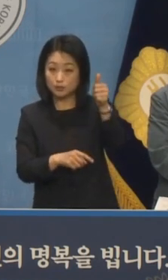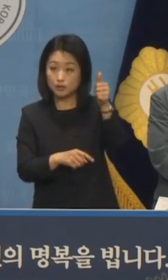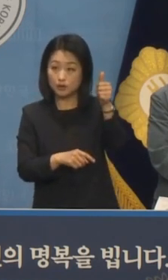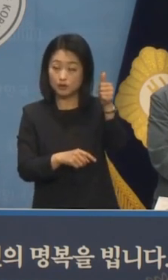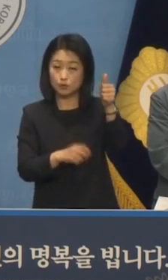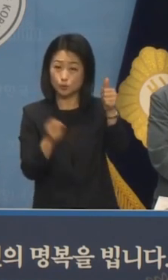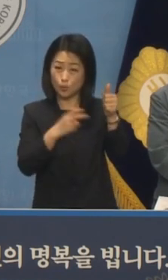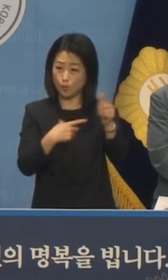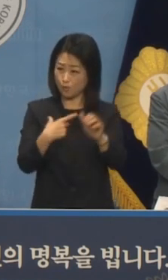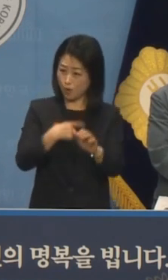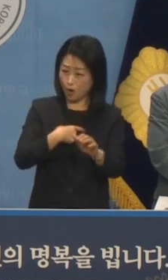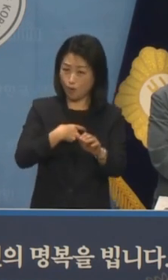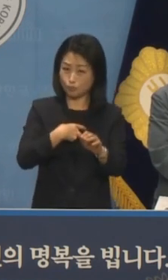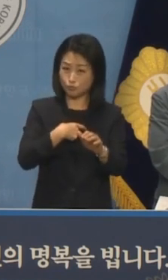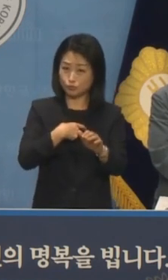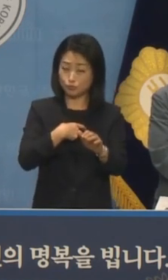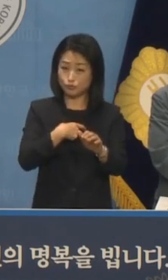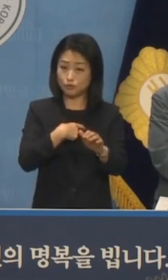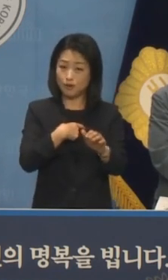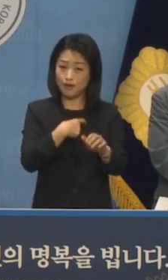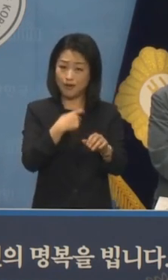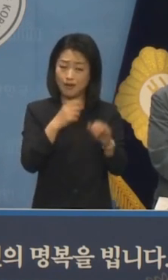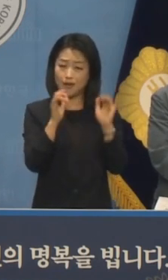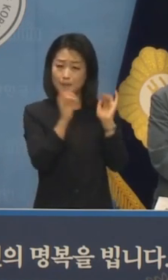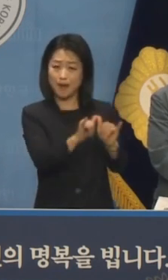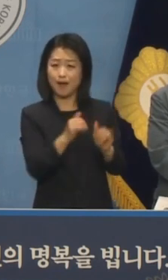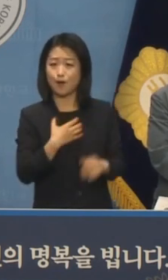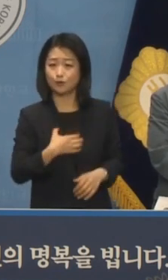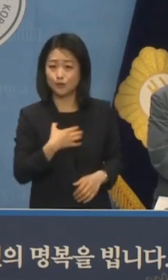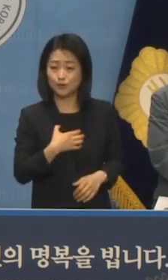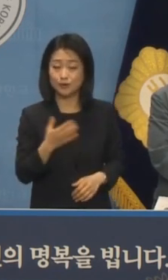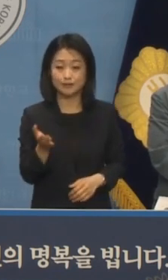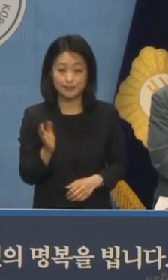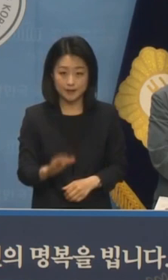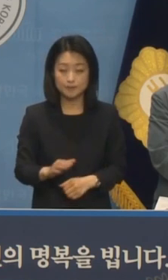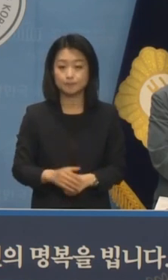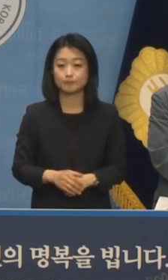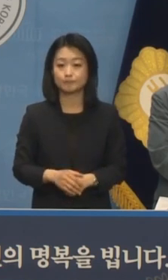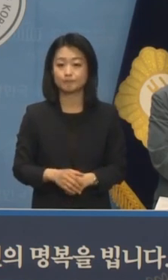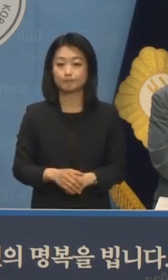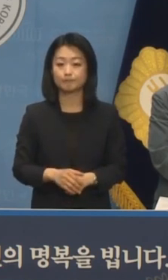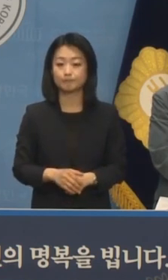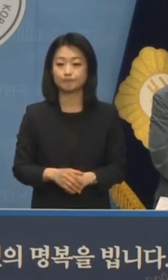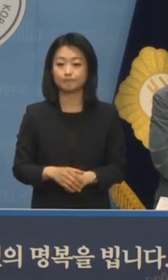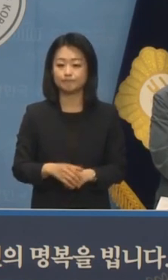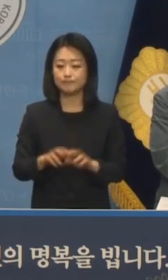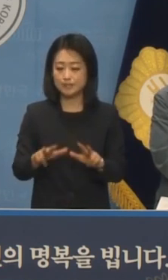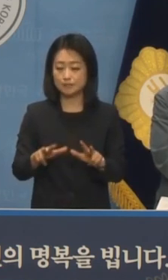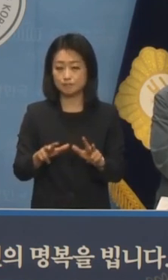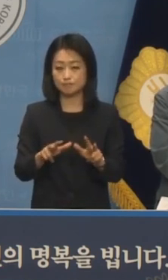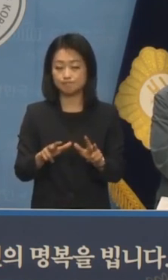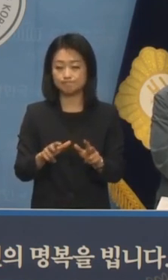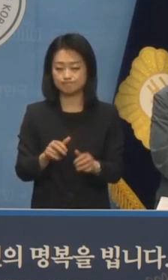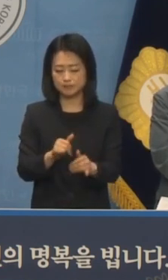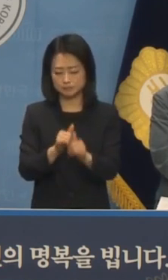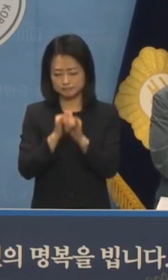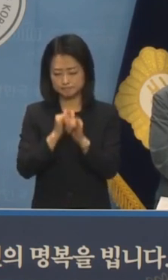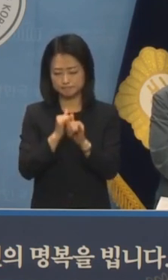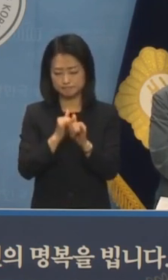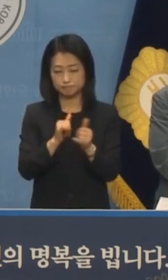이마저도 거부권을 행사하는 것 아니냐는 우려가 있는데 거듭 말씀드리지만 수많은 희생자가 있고 또